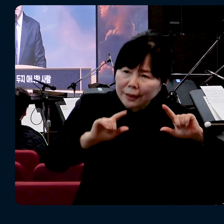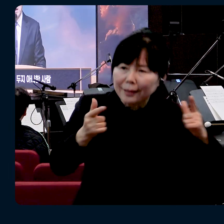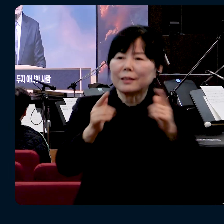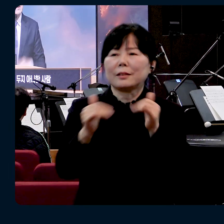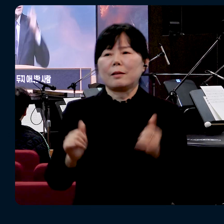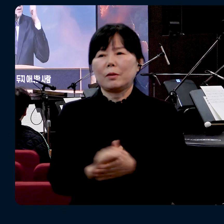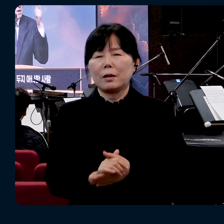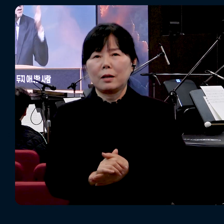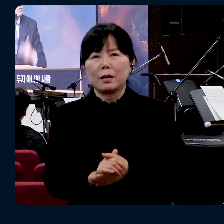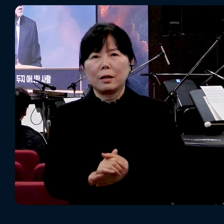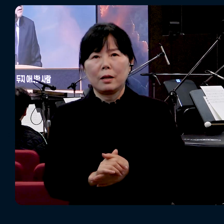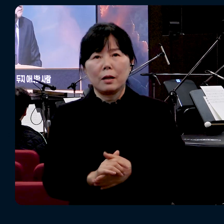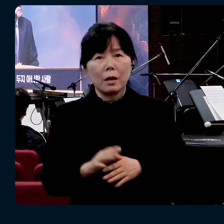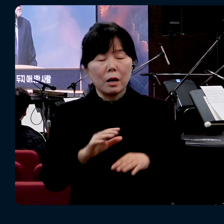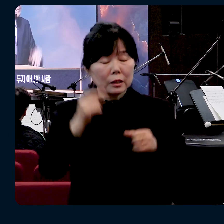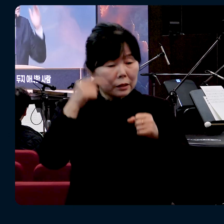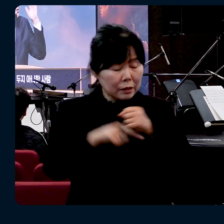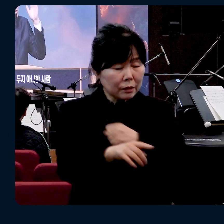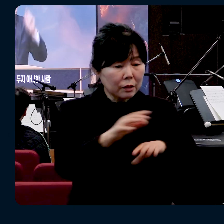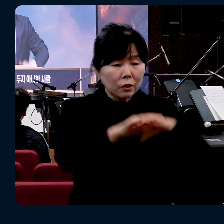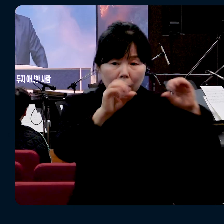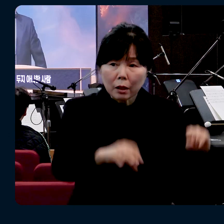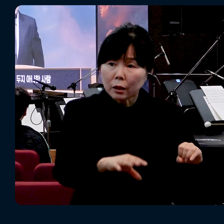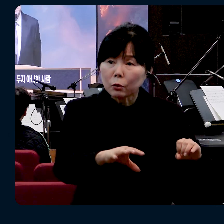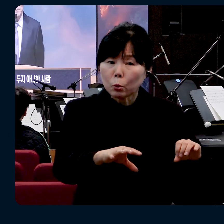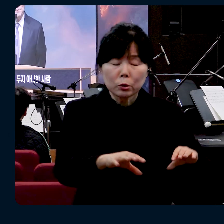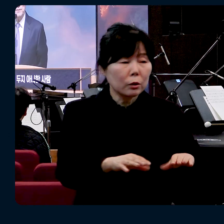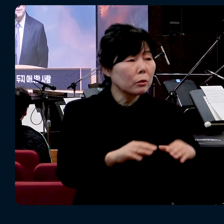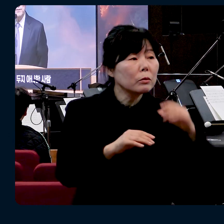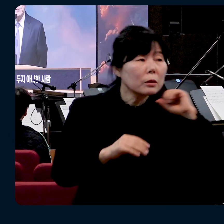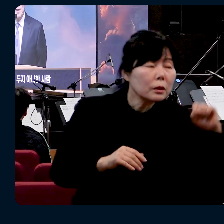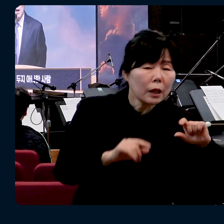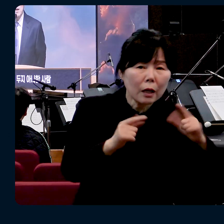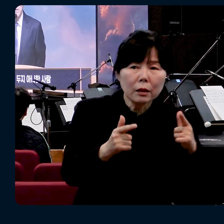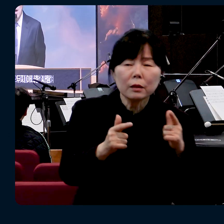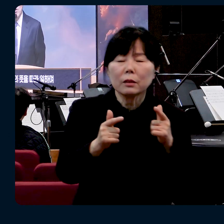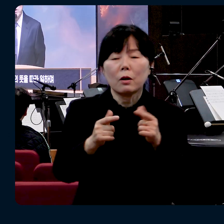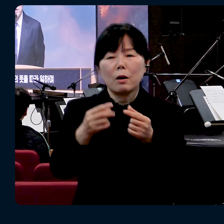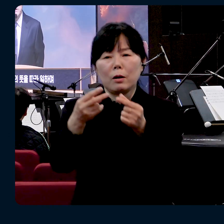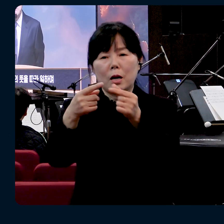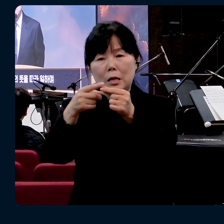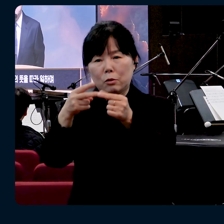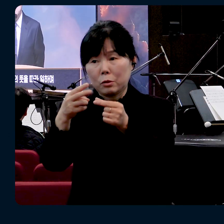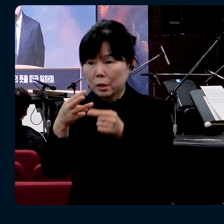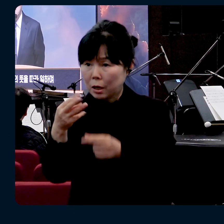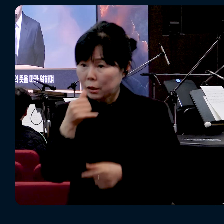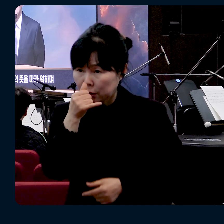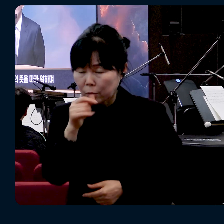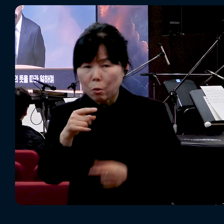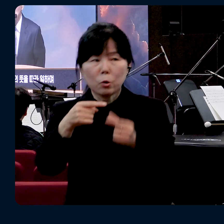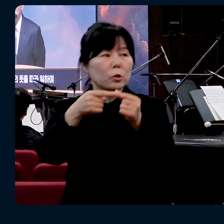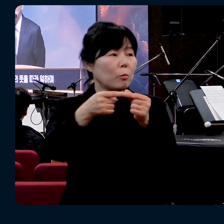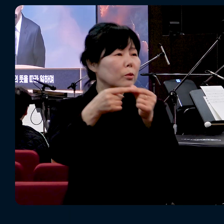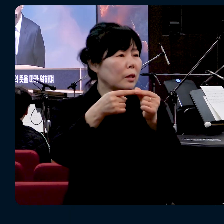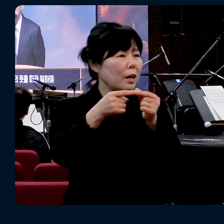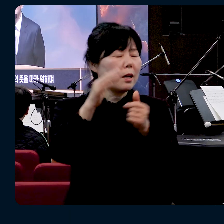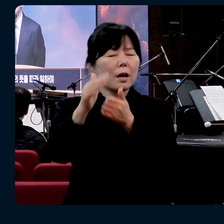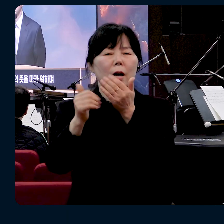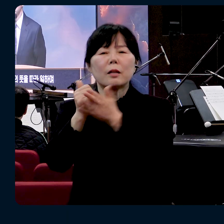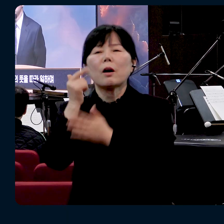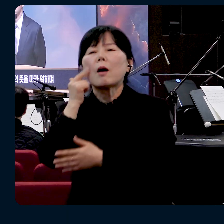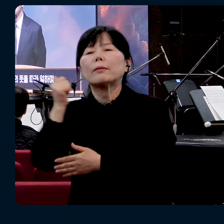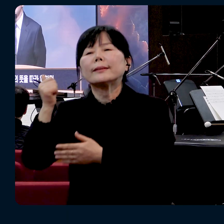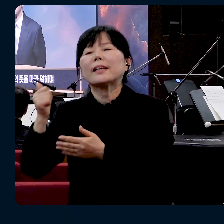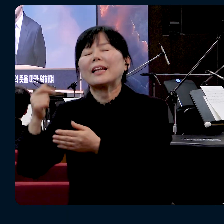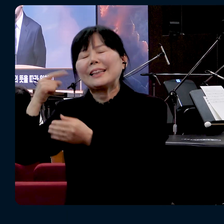이것을 구체적으로 말하면 세 가지입니다. 첫째로, 하나님 아버지의 뜻을 따라